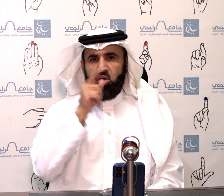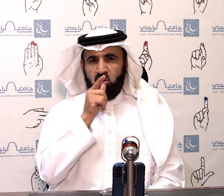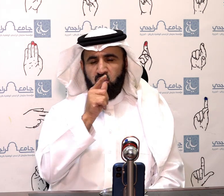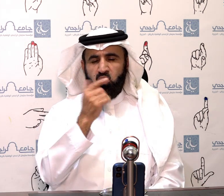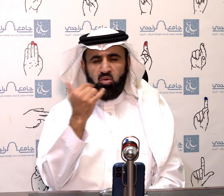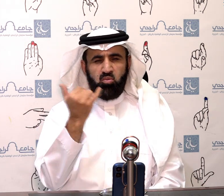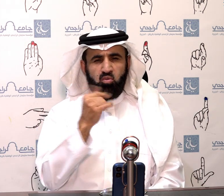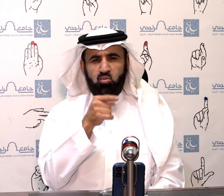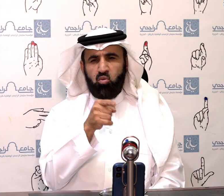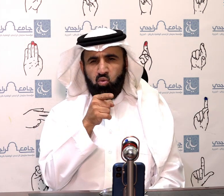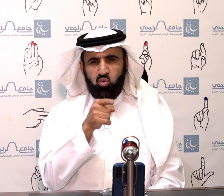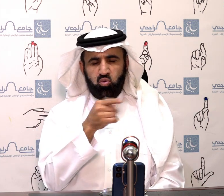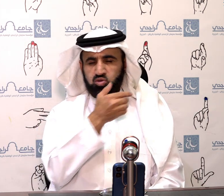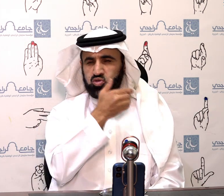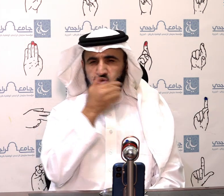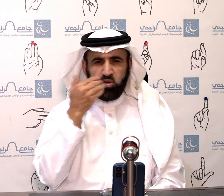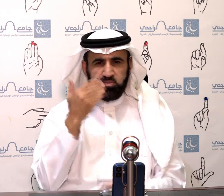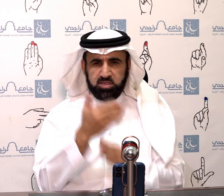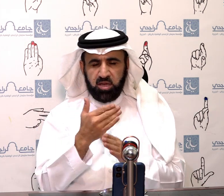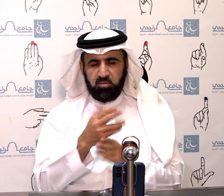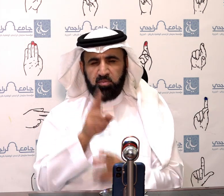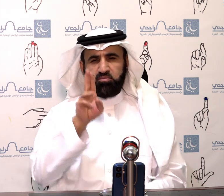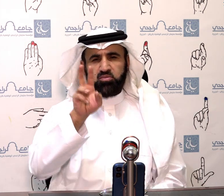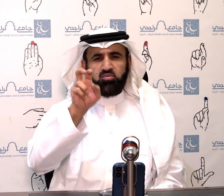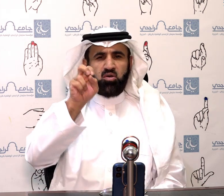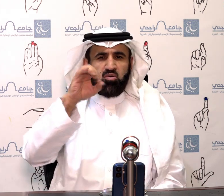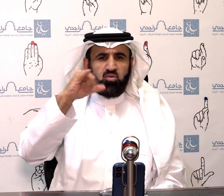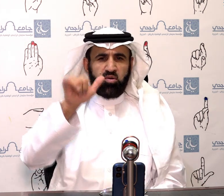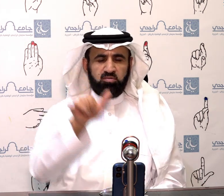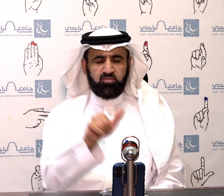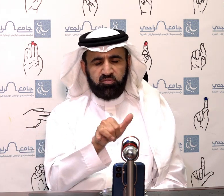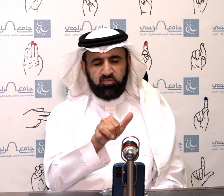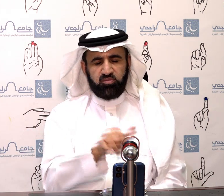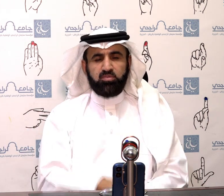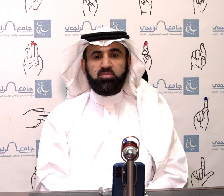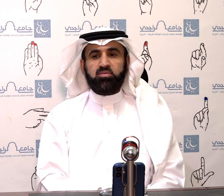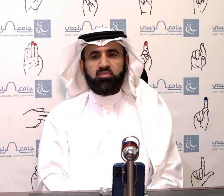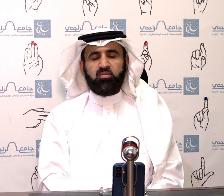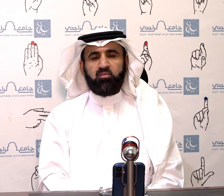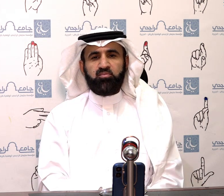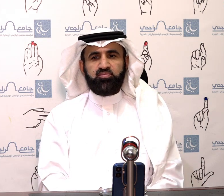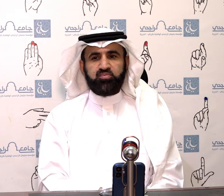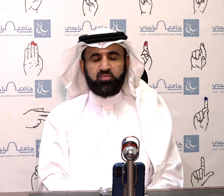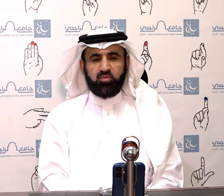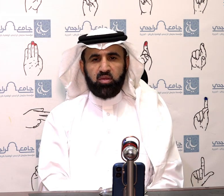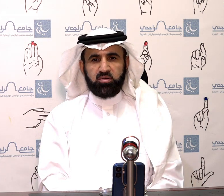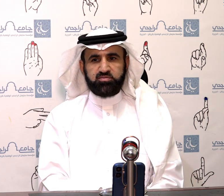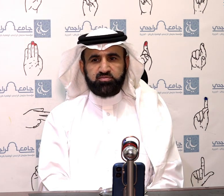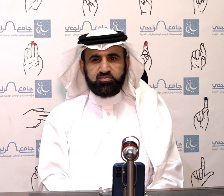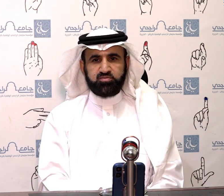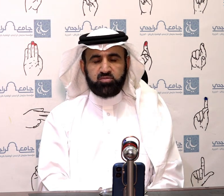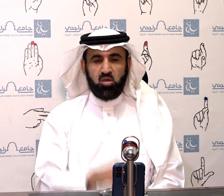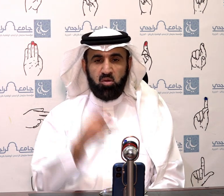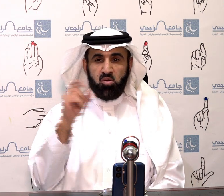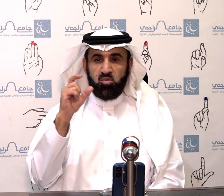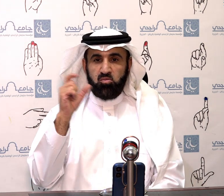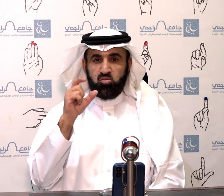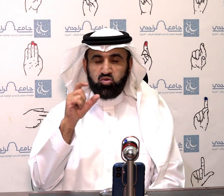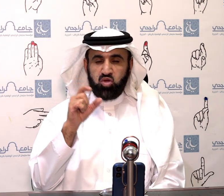يريدها منا ربنا جل وعلا، والتي كان يوصي المسلمون بعضهم بعضا